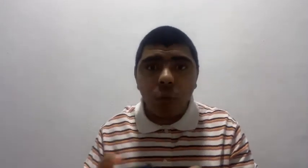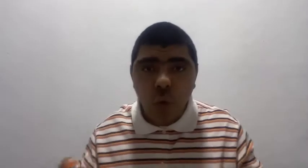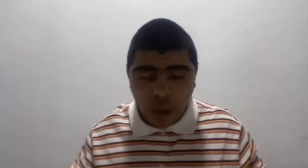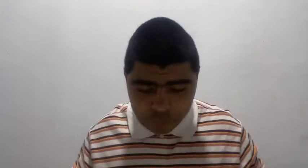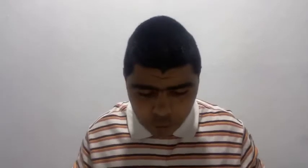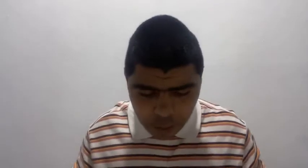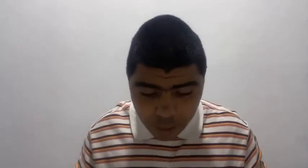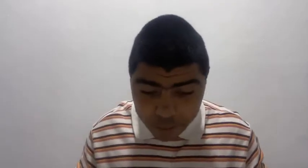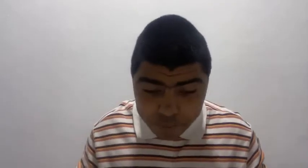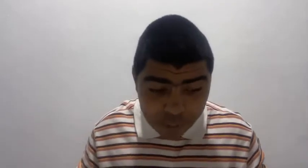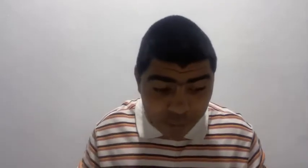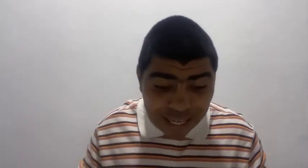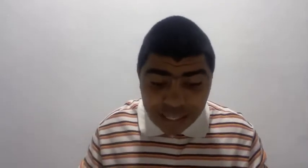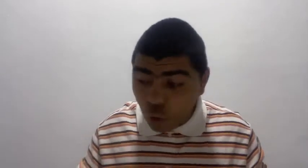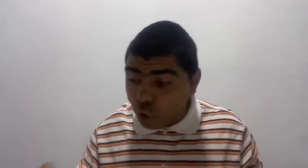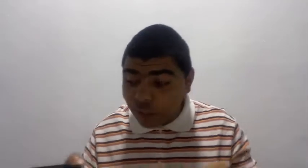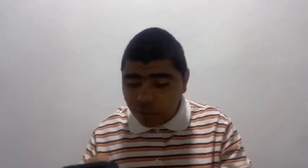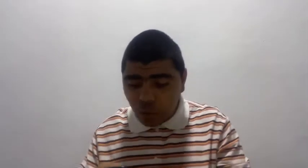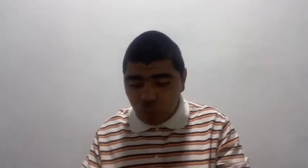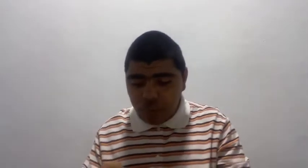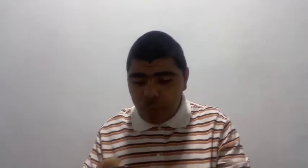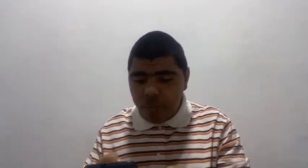Escritura. Amén. Primera de Corintios. Vamos a